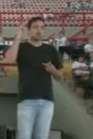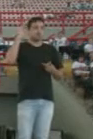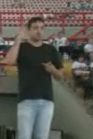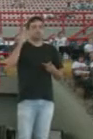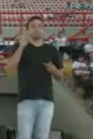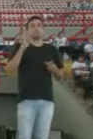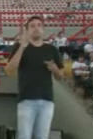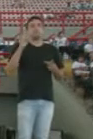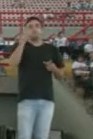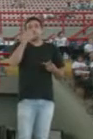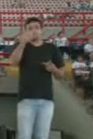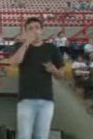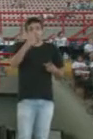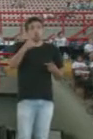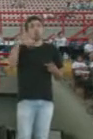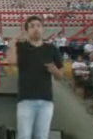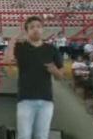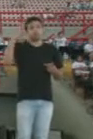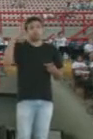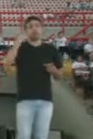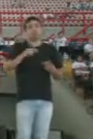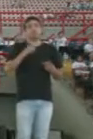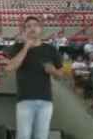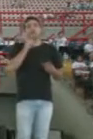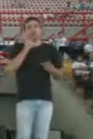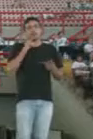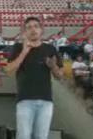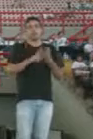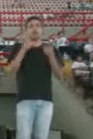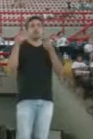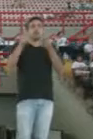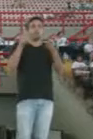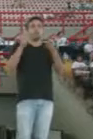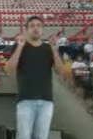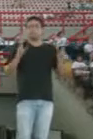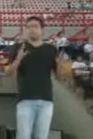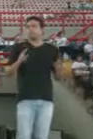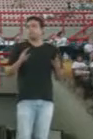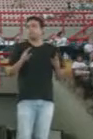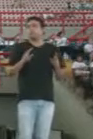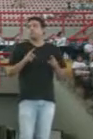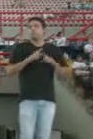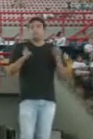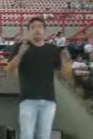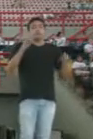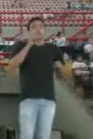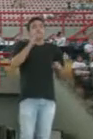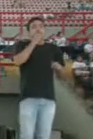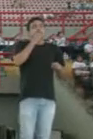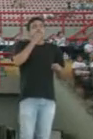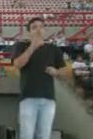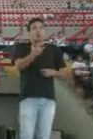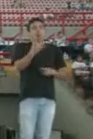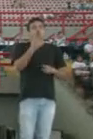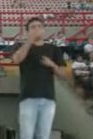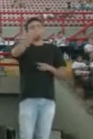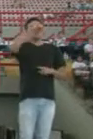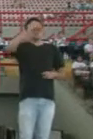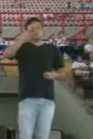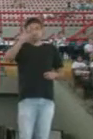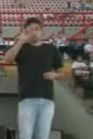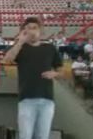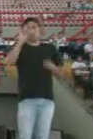ele canta, você tá entendendo? Cai para rir, cai para detonar. Agora, rock dos anos